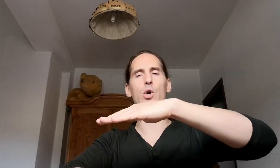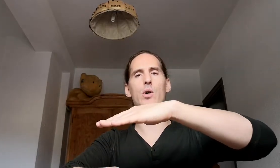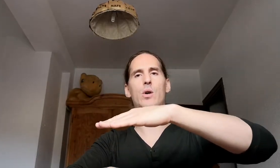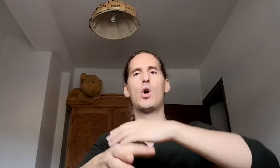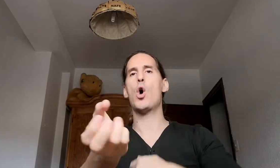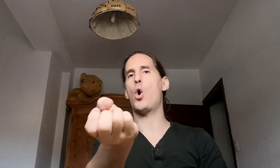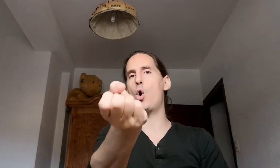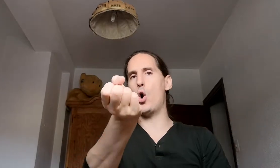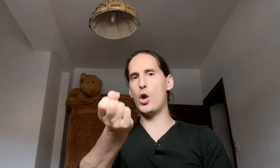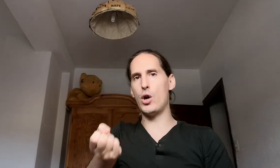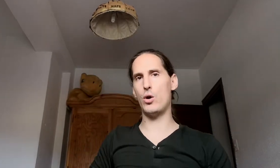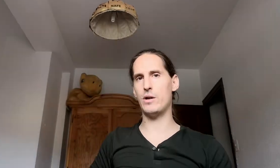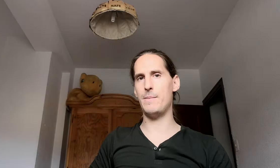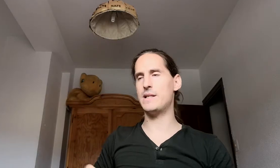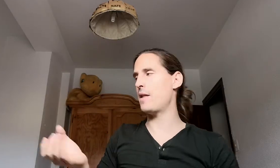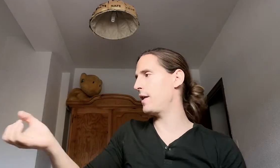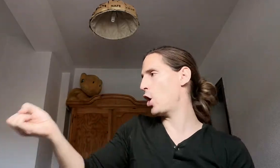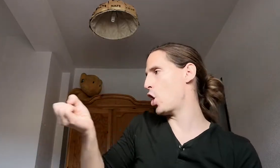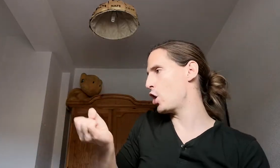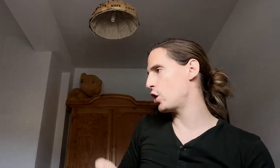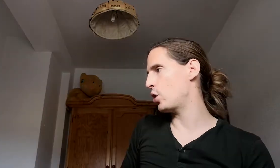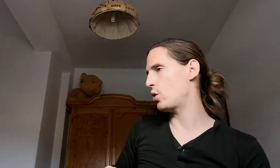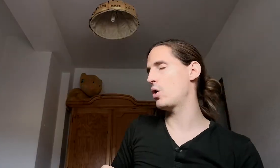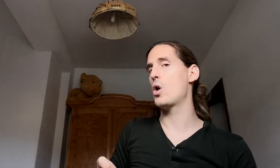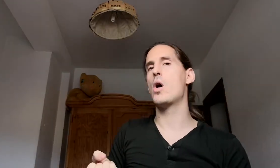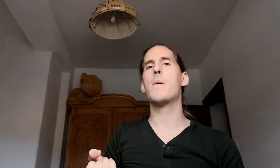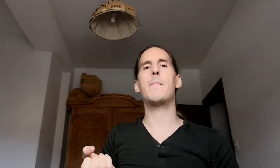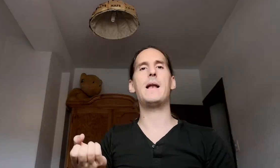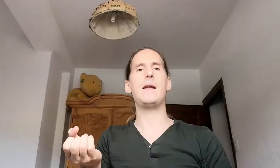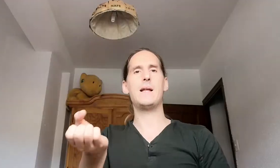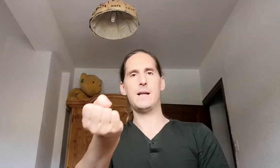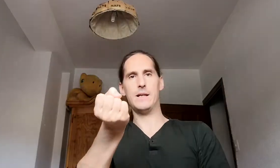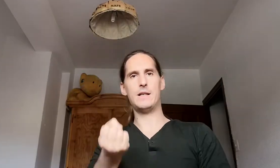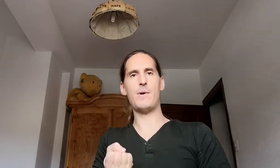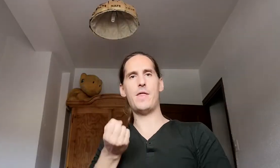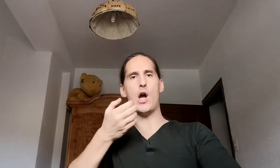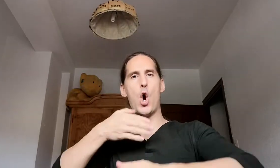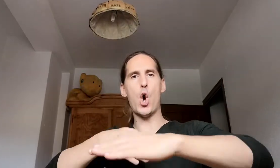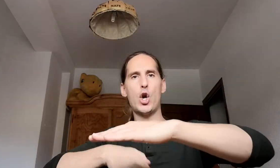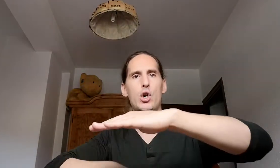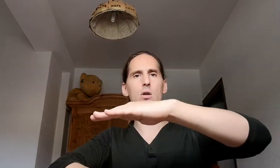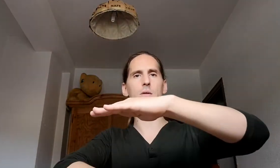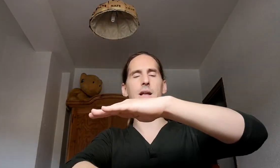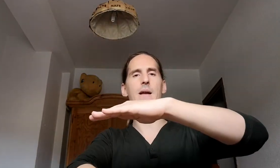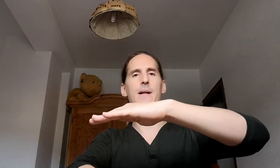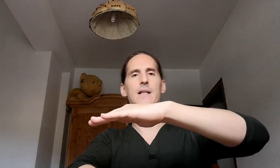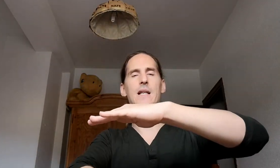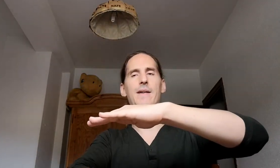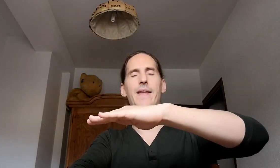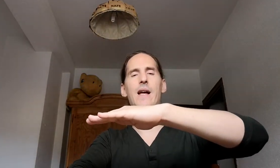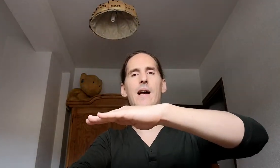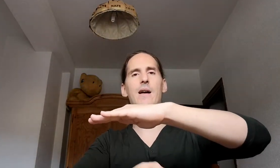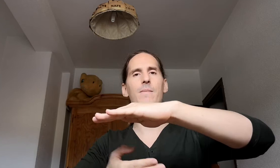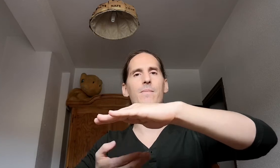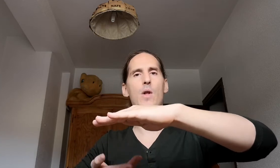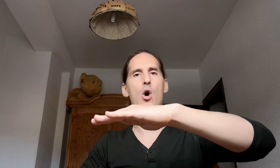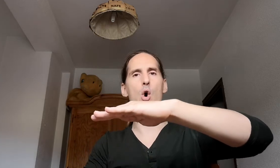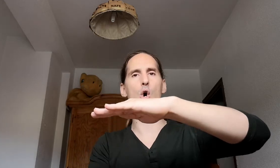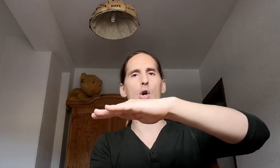Horno. O horno también se hace. Horno. ¿Vale? Se puede hacer horno de que metes la bandeja.